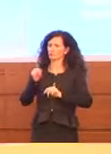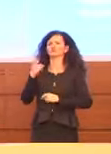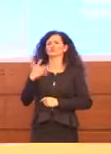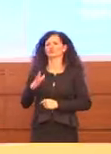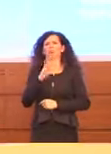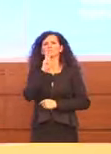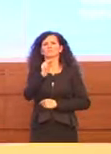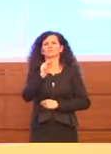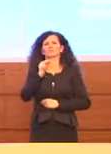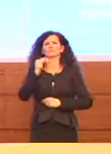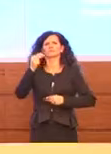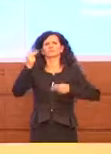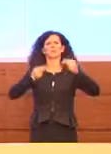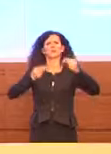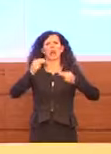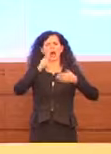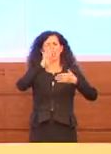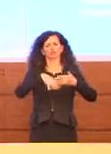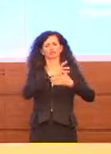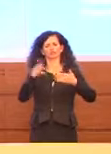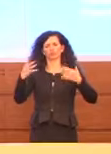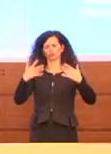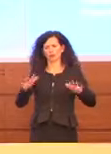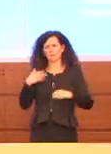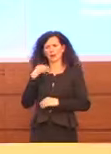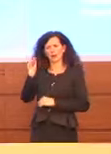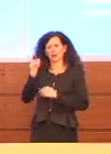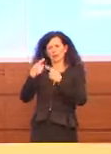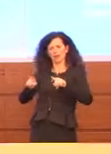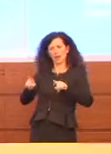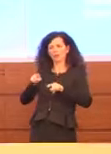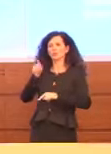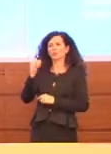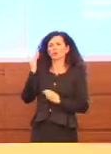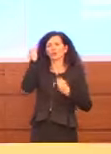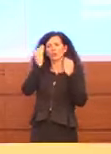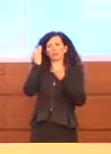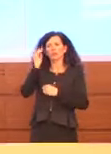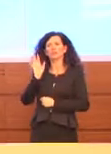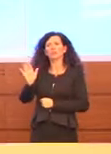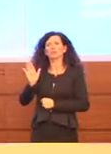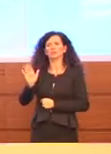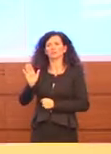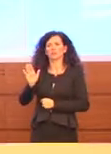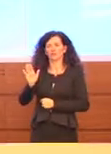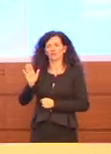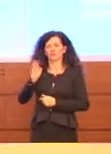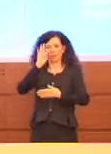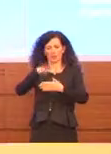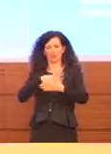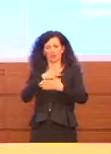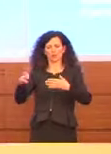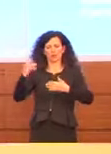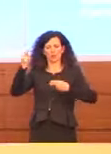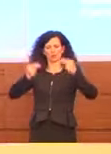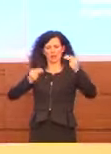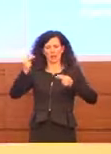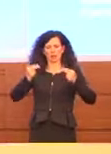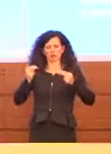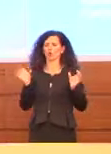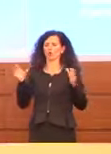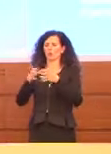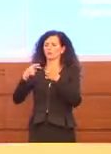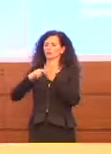bilancio però glielo chiedo in maniera diversa un bilancio suo e anche per il comitato tecnico scientifico cioè